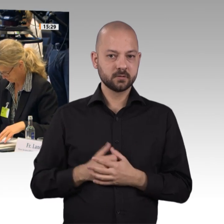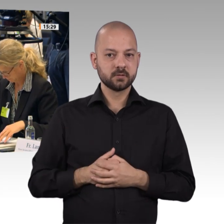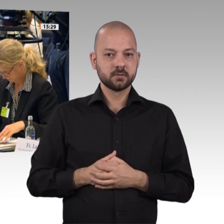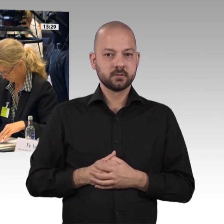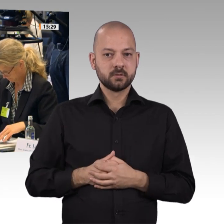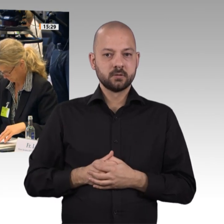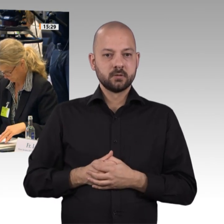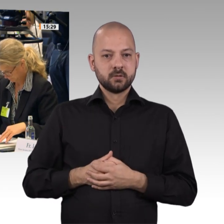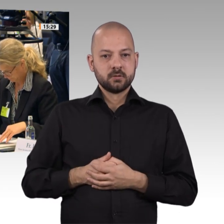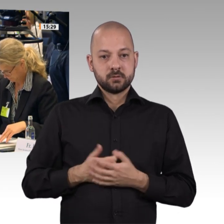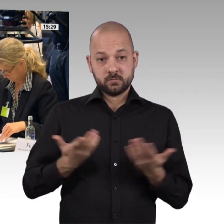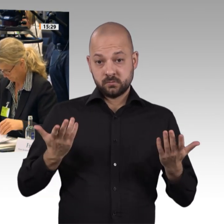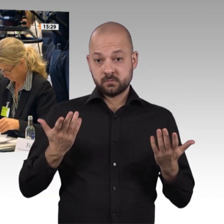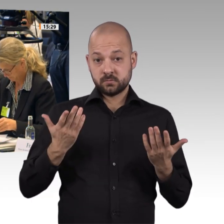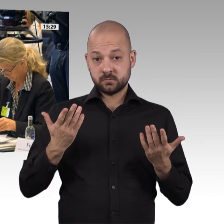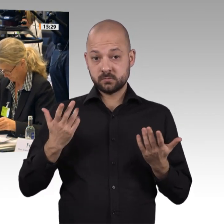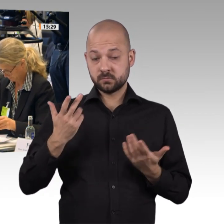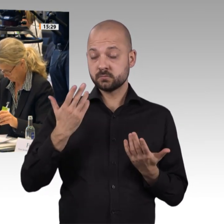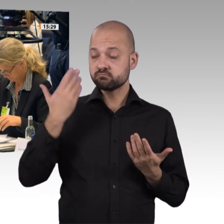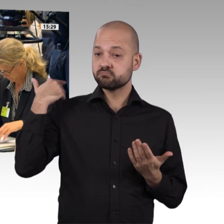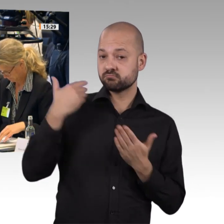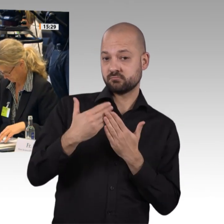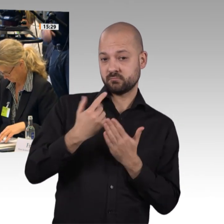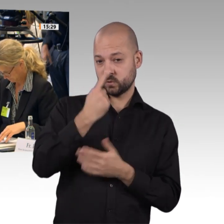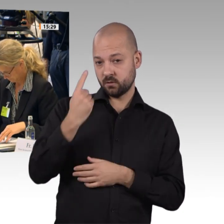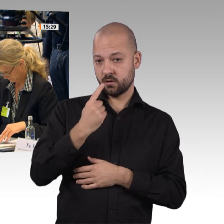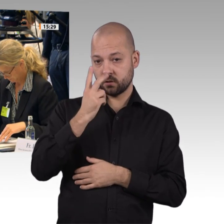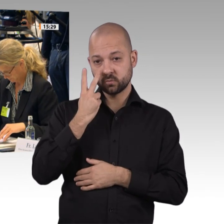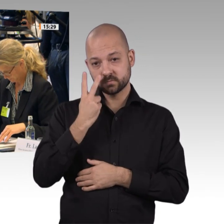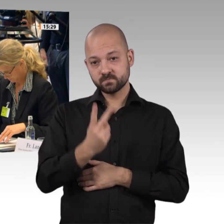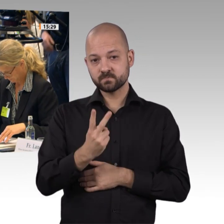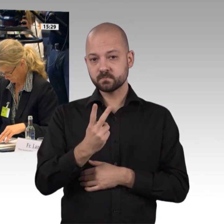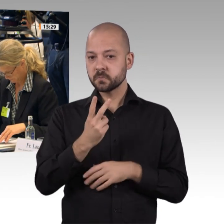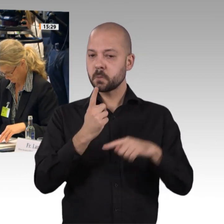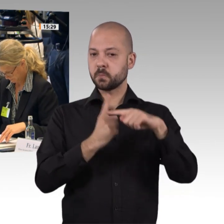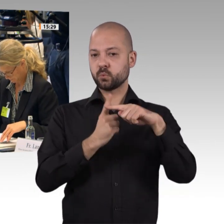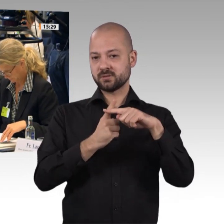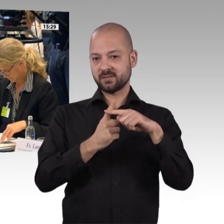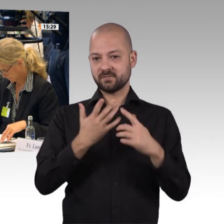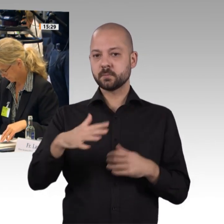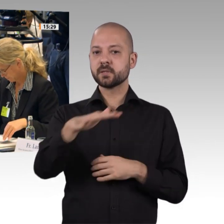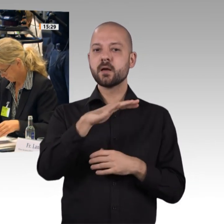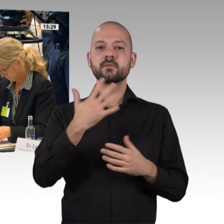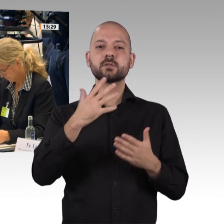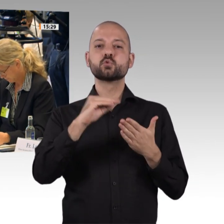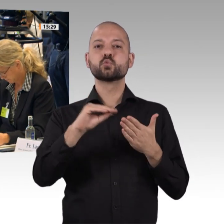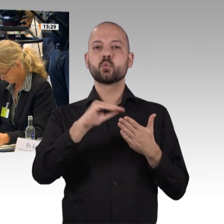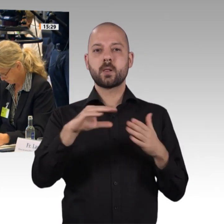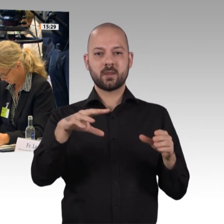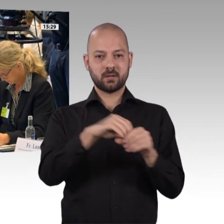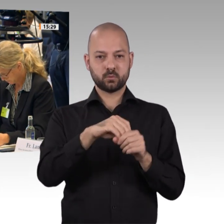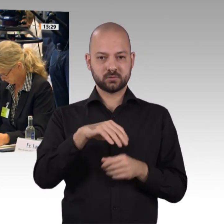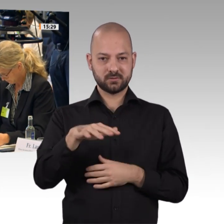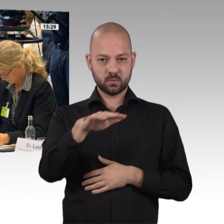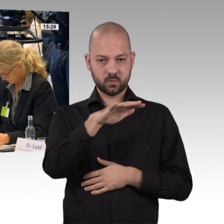angewiesen sind. Mit dieser Möglichkeit, ihnen dann über die Ausbildung dann den Weg auf einen sozialversicherungspflichtigen Arbeitsplatz auf dem